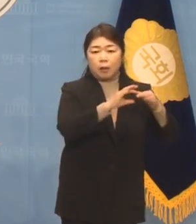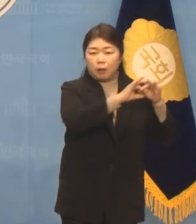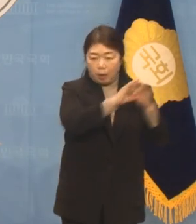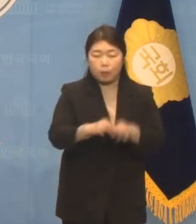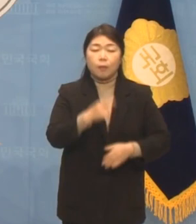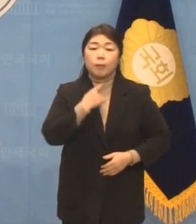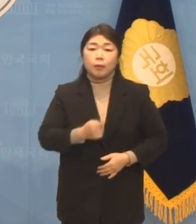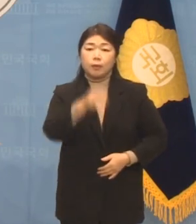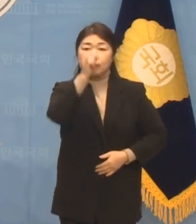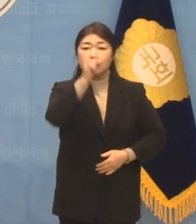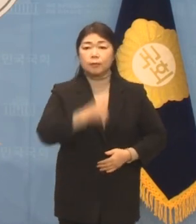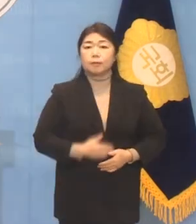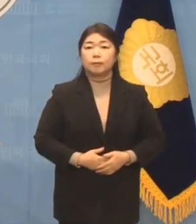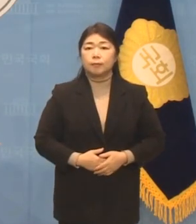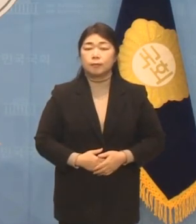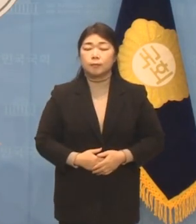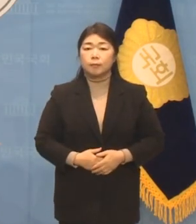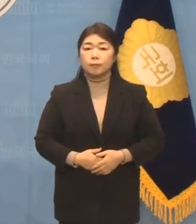해왔습니다.